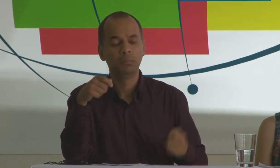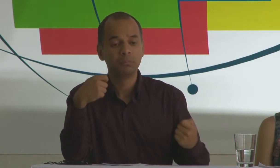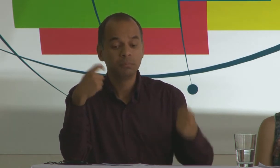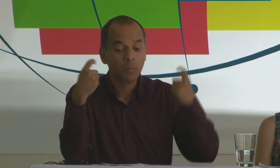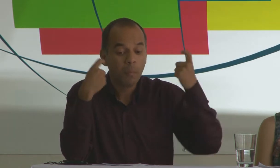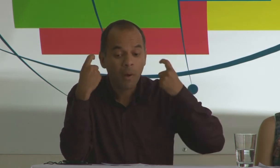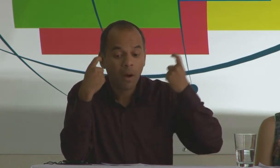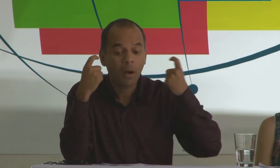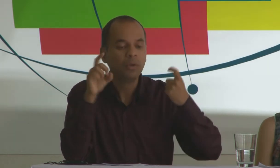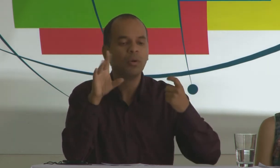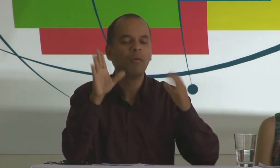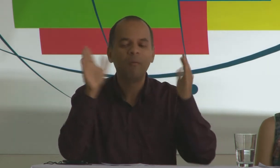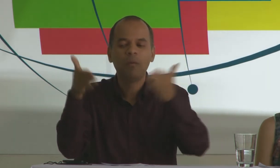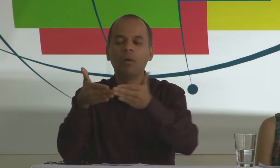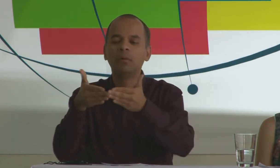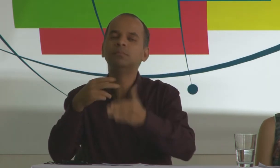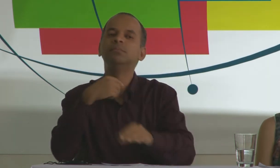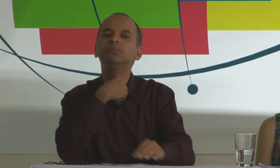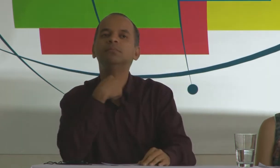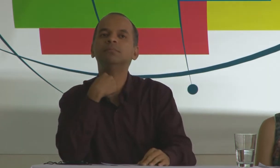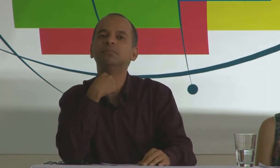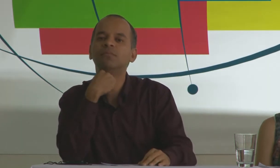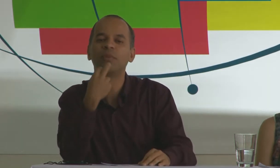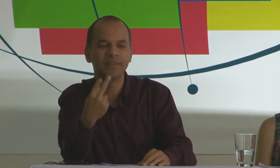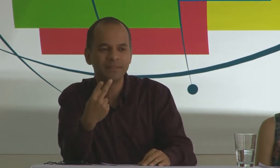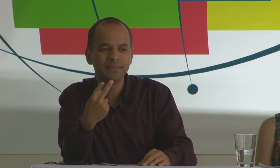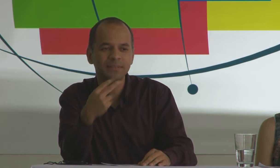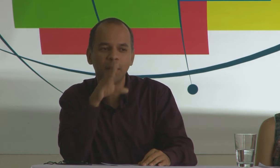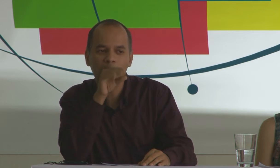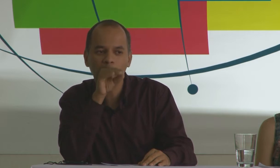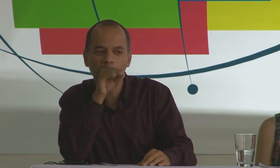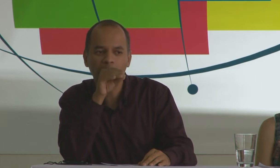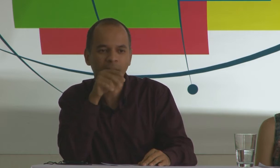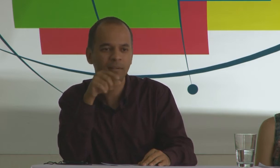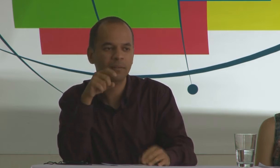acontecendo dentro do contexto da escola, foi uma outra questão. E